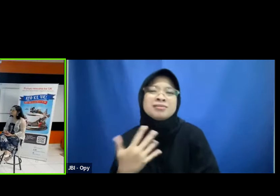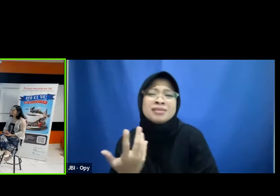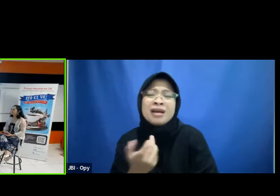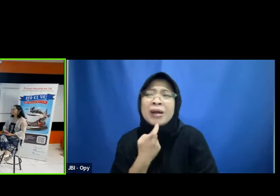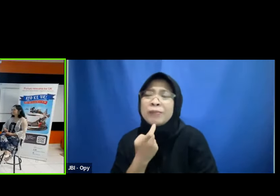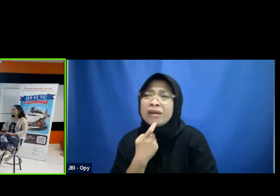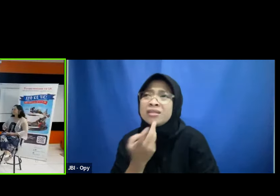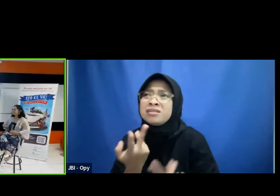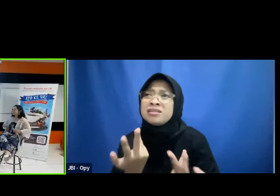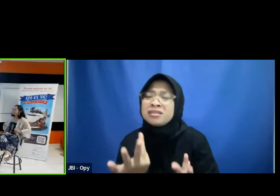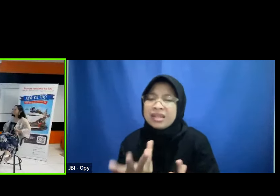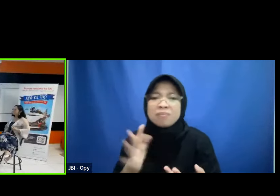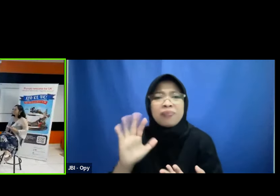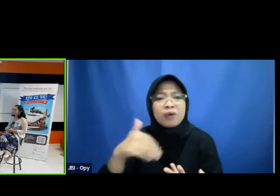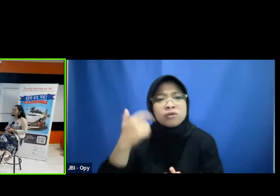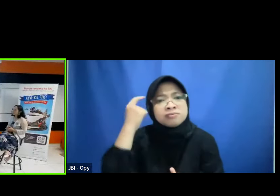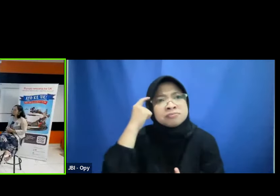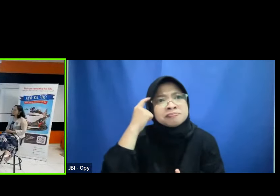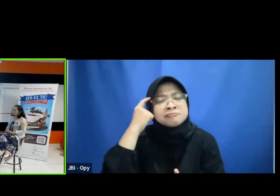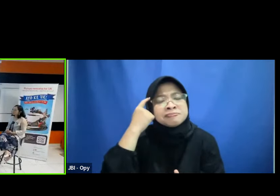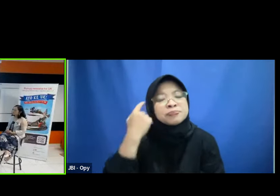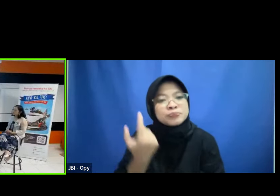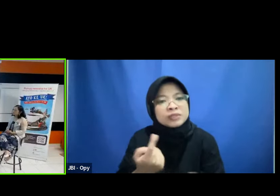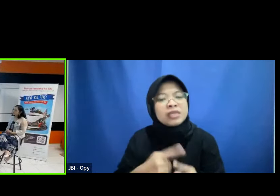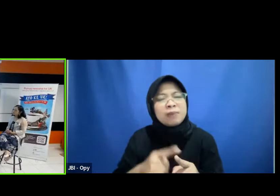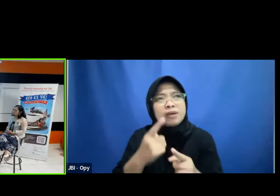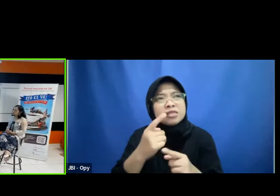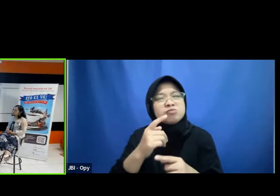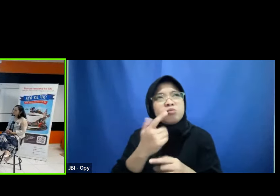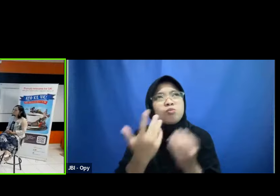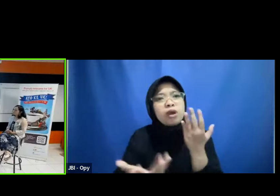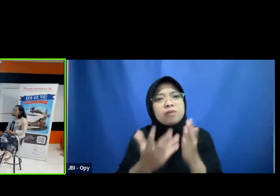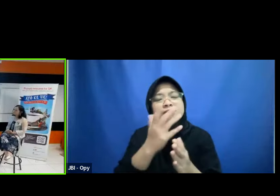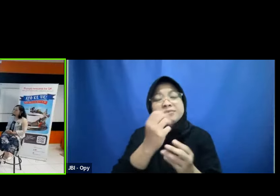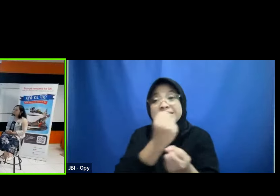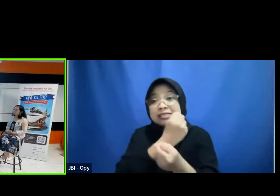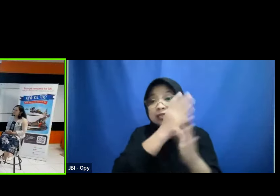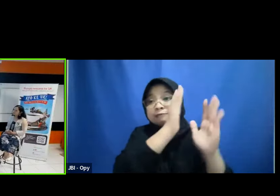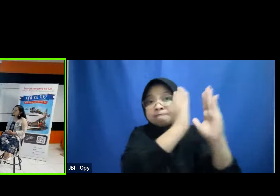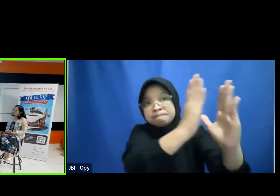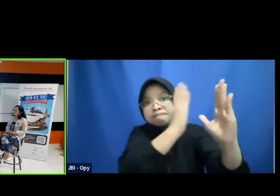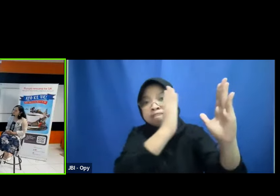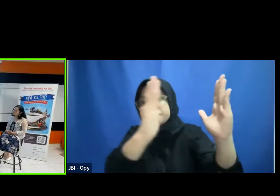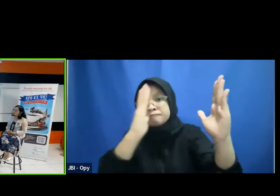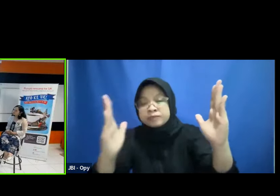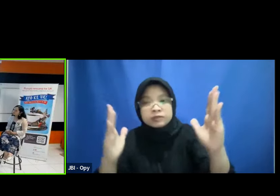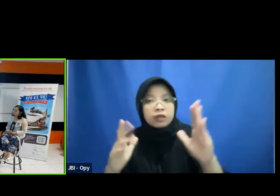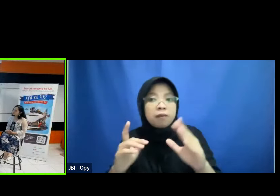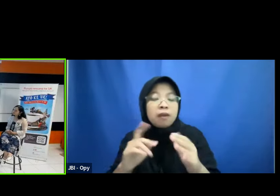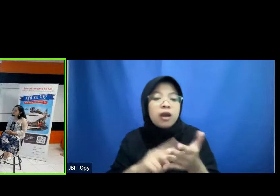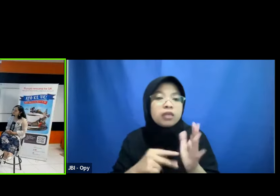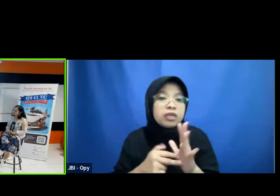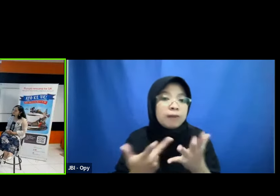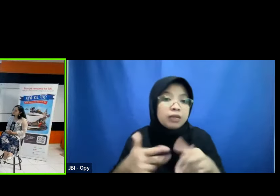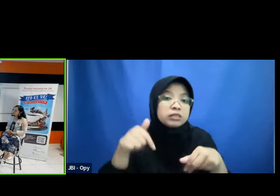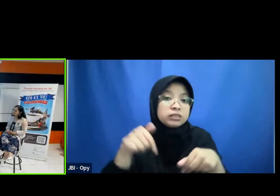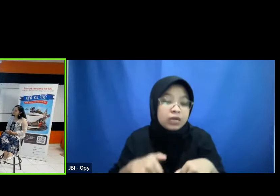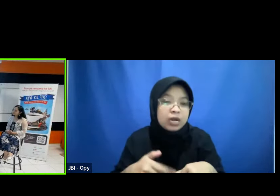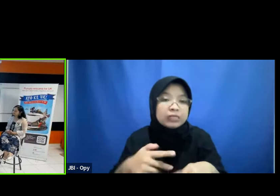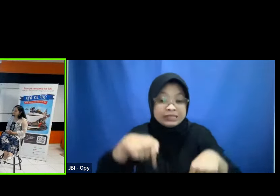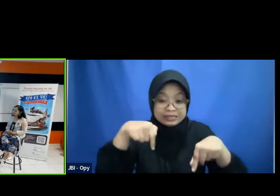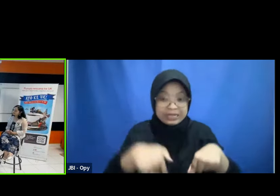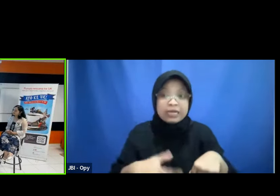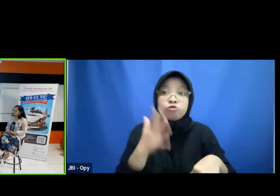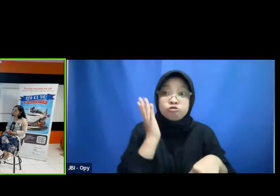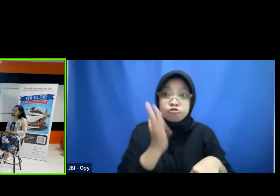tahun lagi mau ngapain gitu em lebih benar sih mungkin lebih diproyeksi ini adalah saat ini saya sudah ada di sini